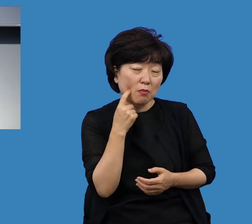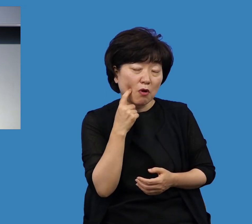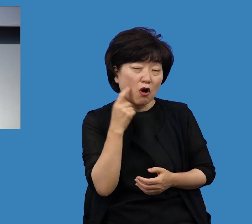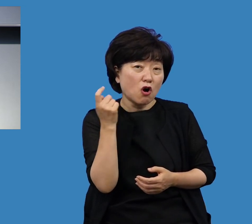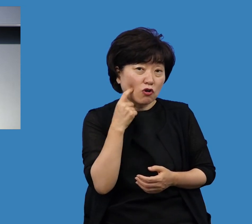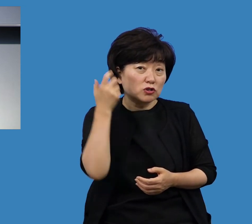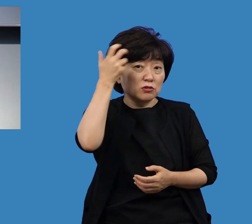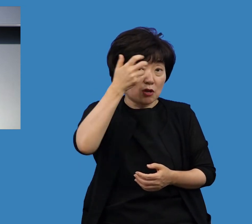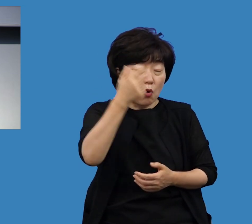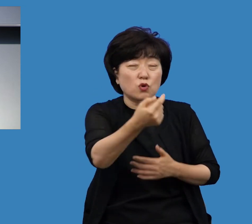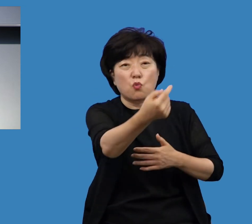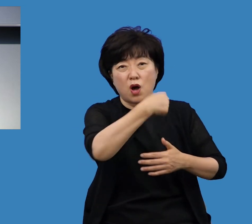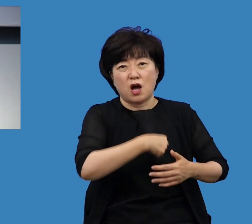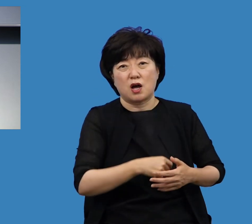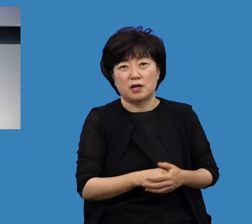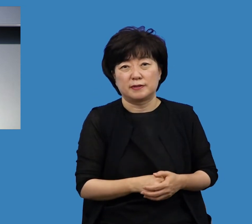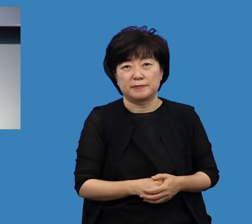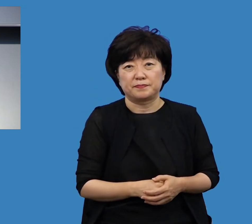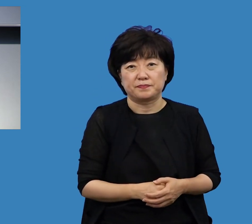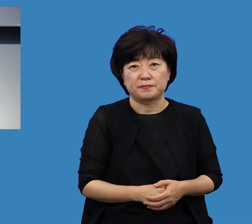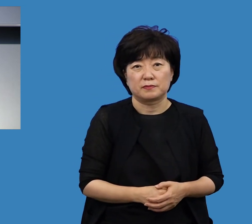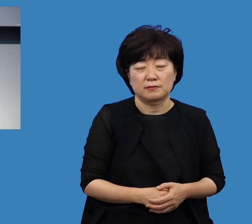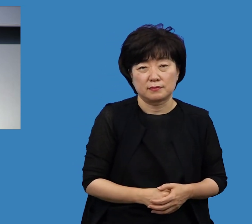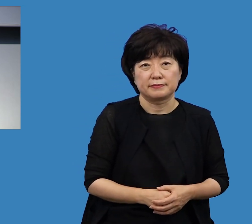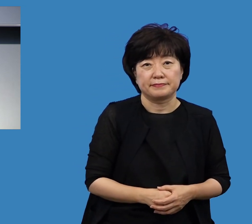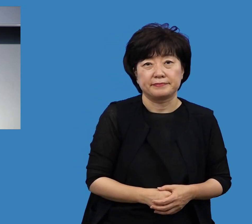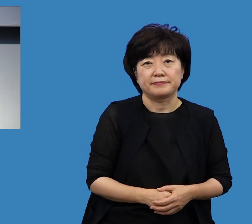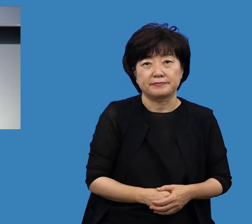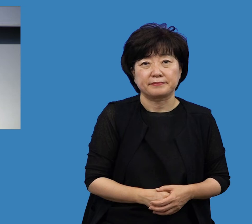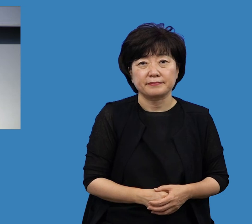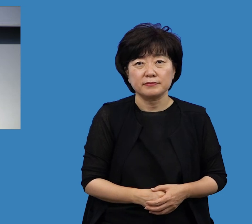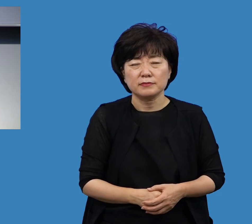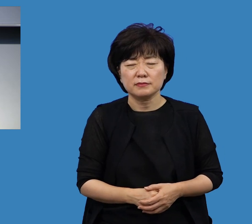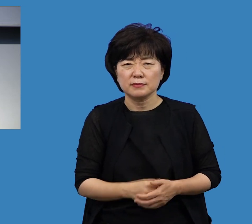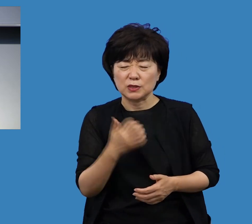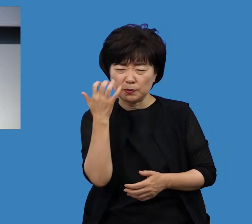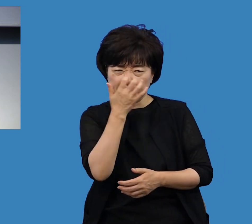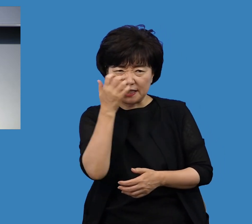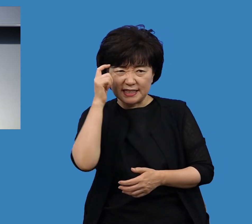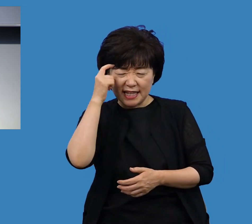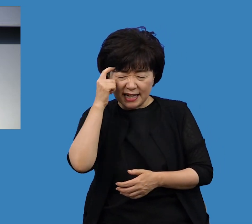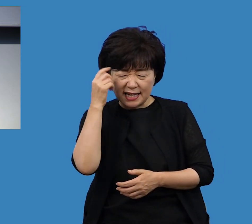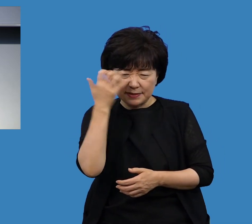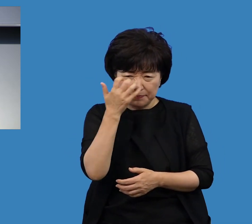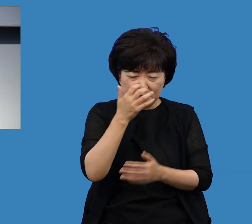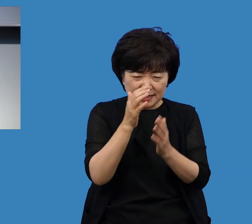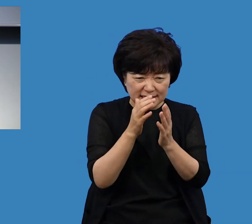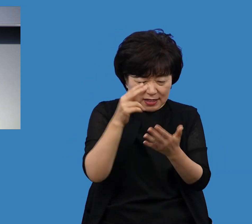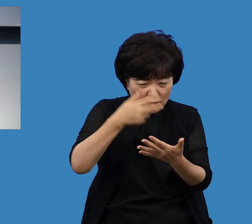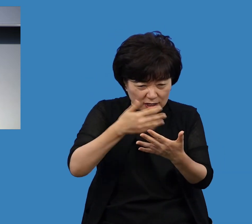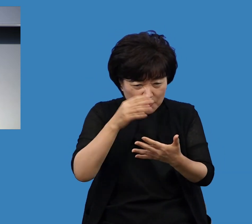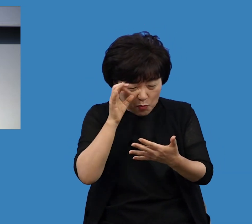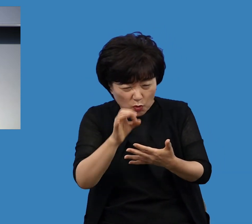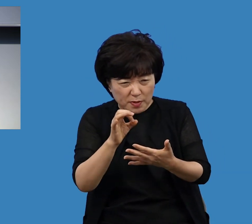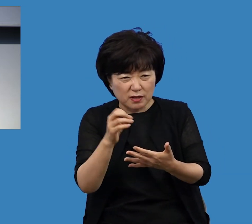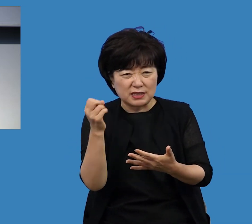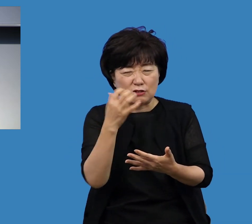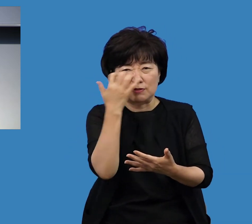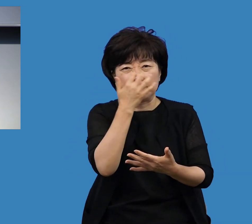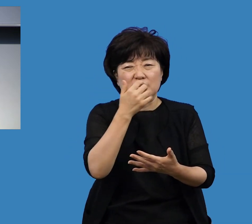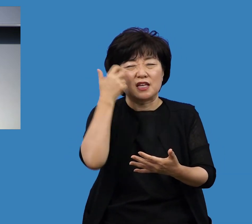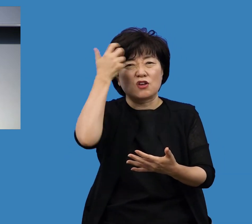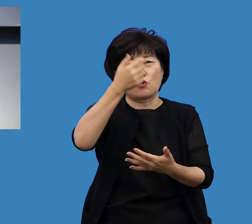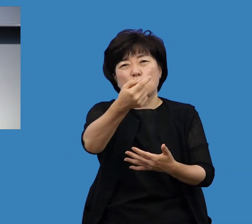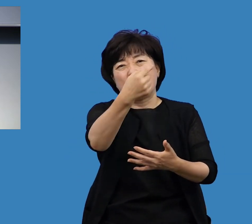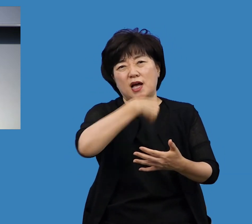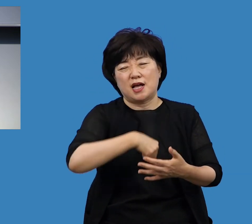거야. 네? 네. 또 계속 음란한 생각들을 하고 음란물을 보게 되면 거기 무슨 영이 틈타는 거예요? 음란의 영이 틈타는